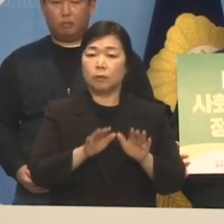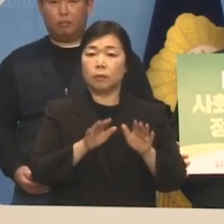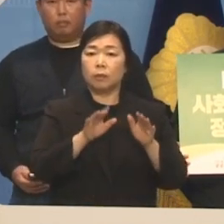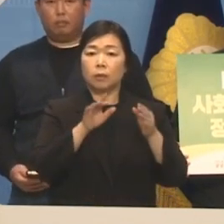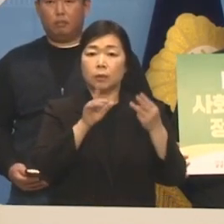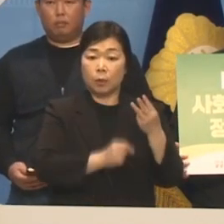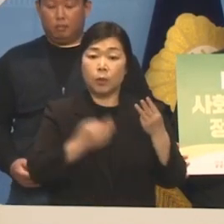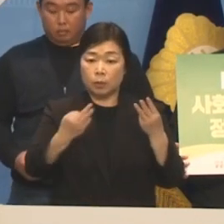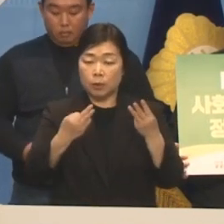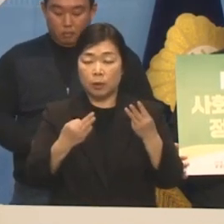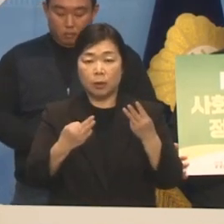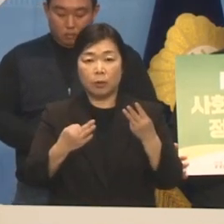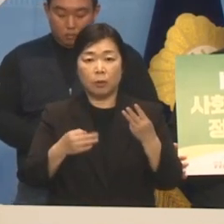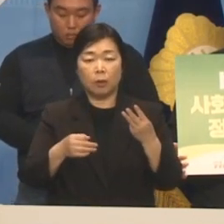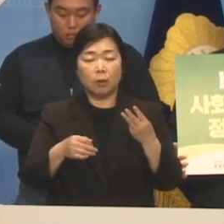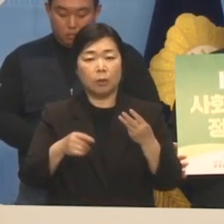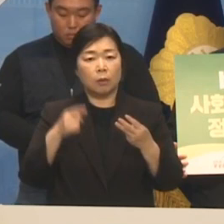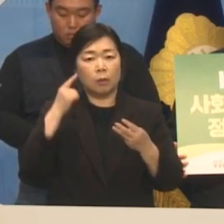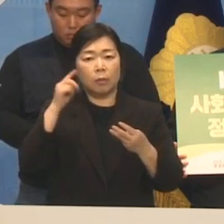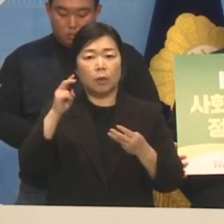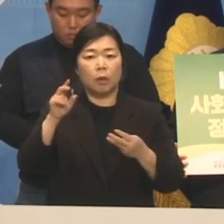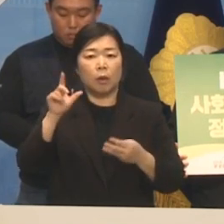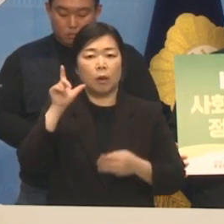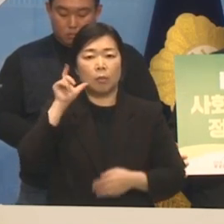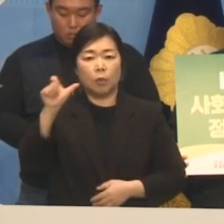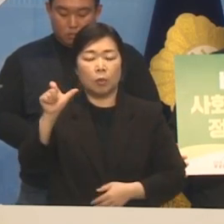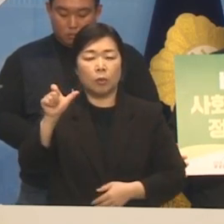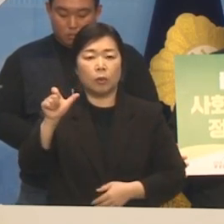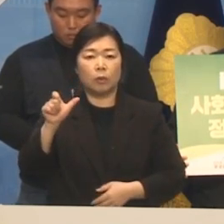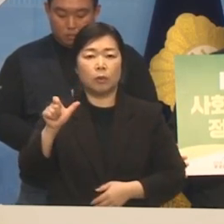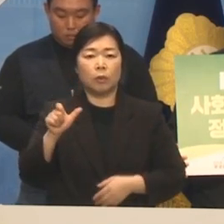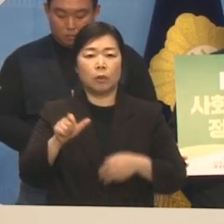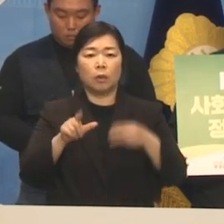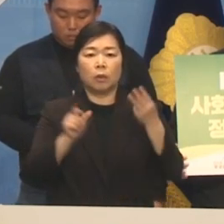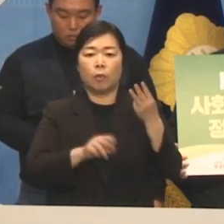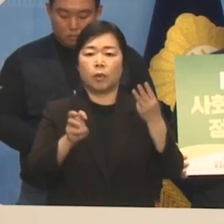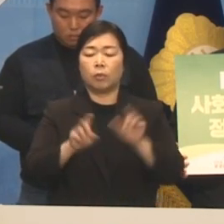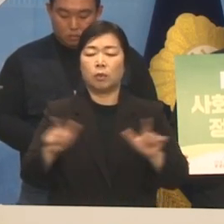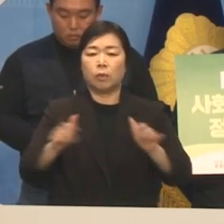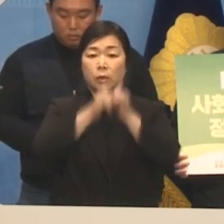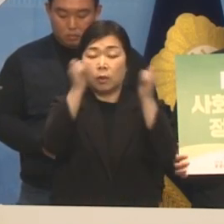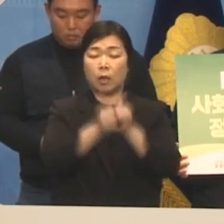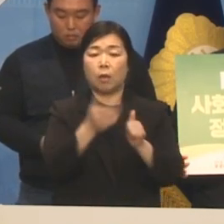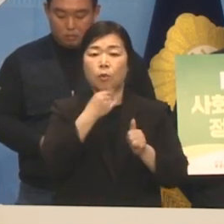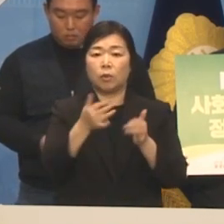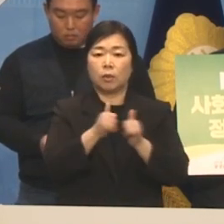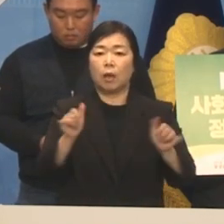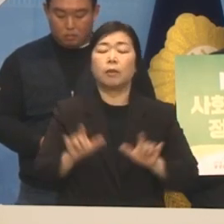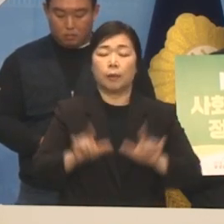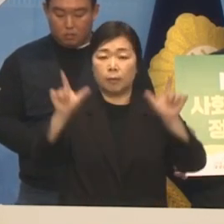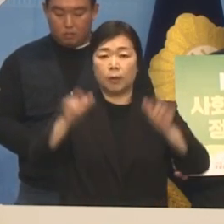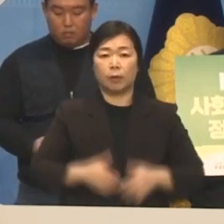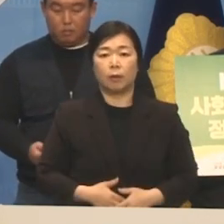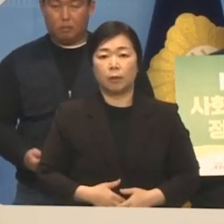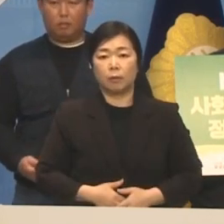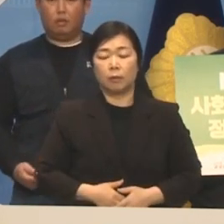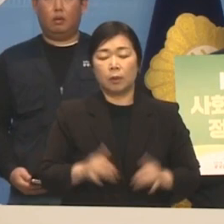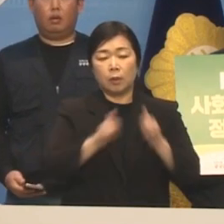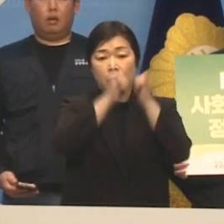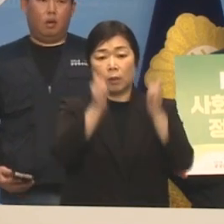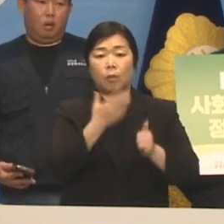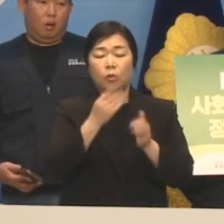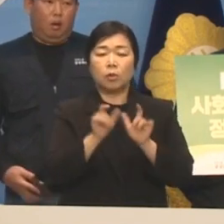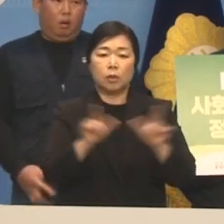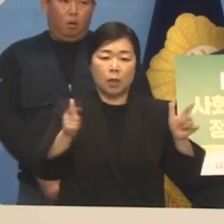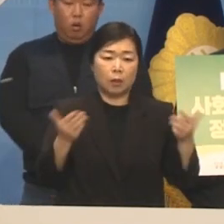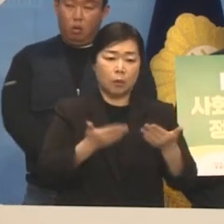14일인데요. 거의 보름 뒤인 3월 30일은 사회복지사의 날입니다. 열악한 사회복지 노동자들의 현실이 많이 바뀔